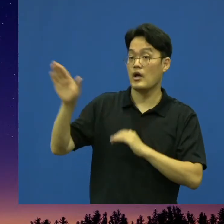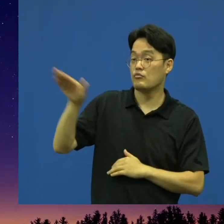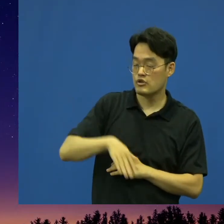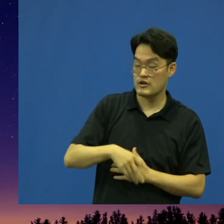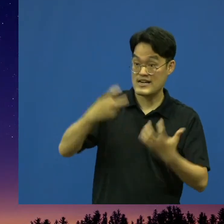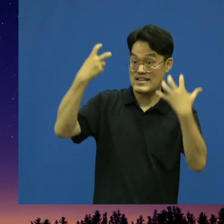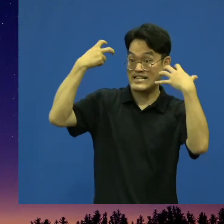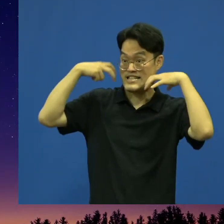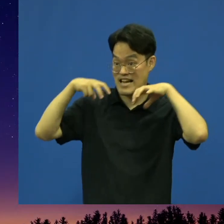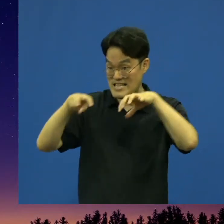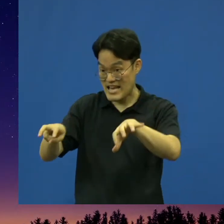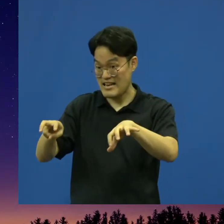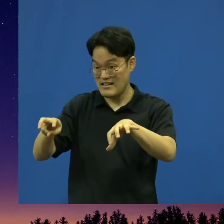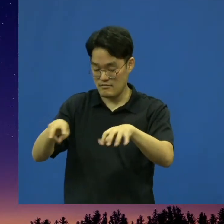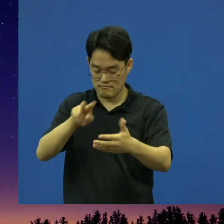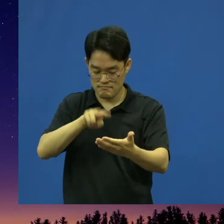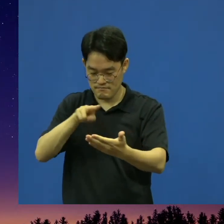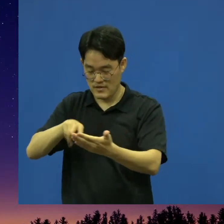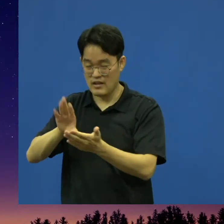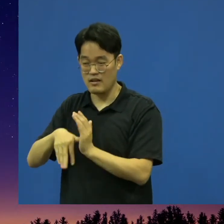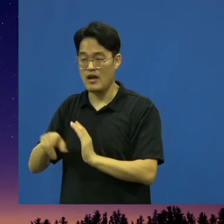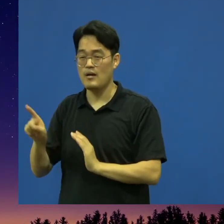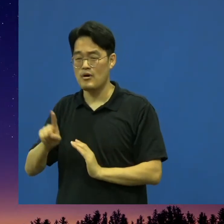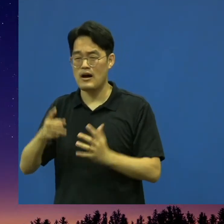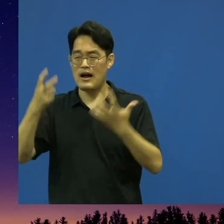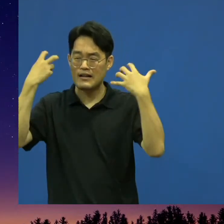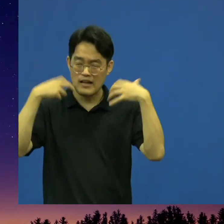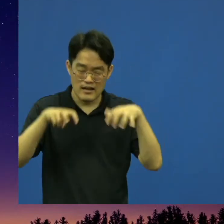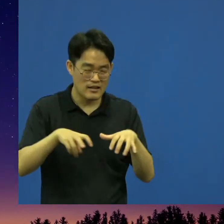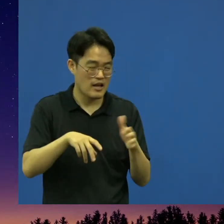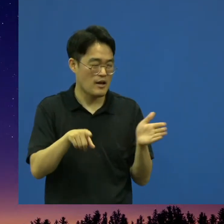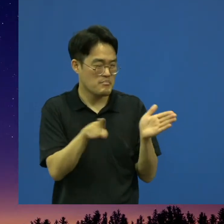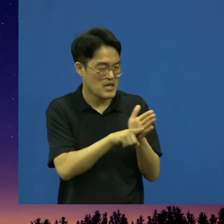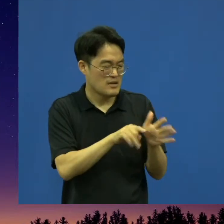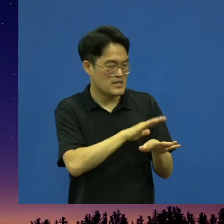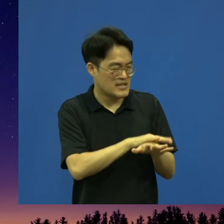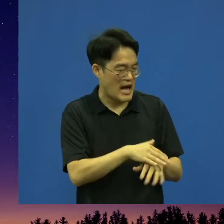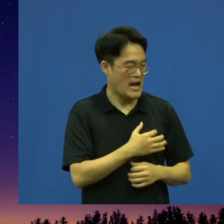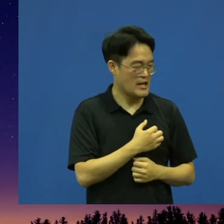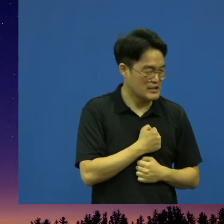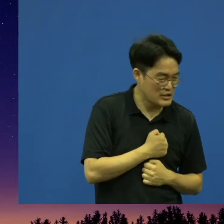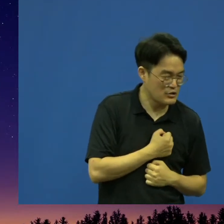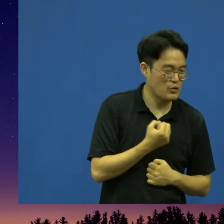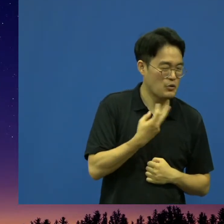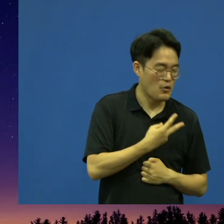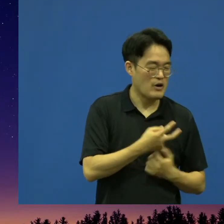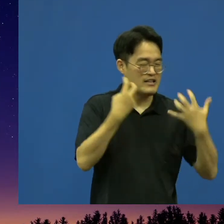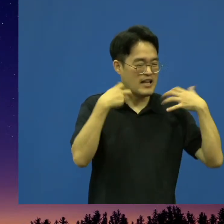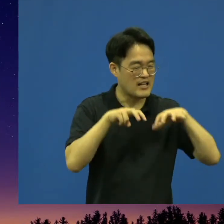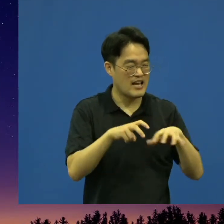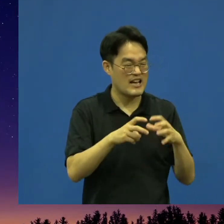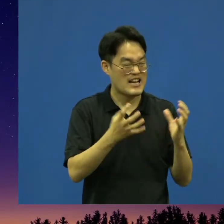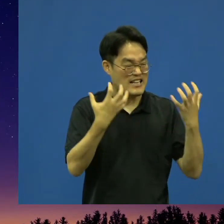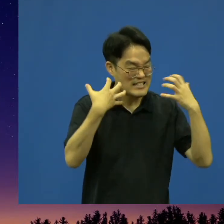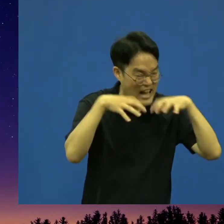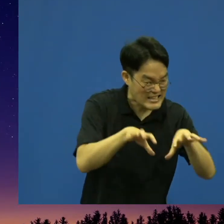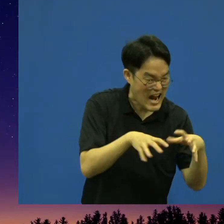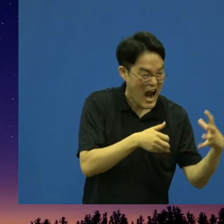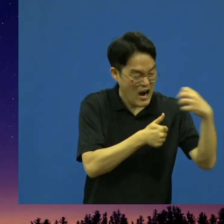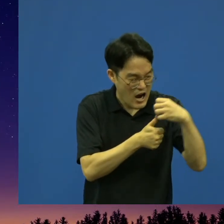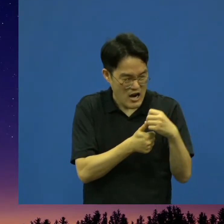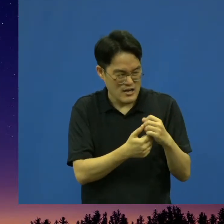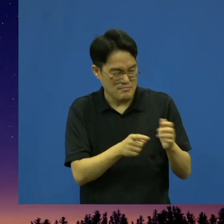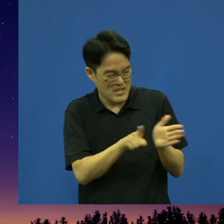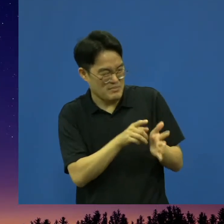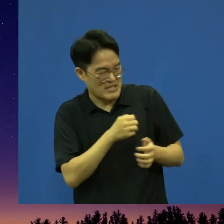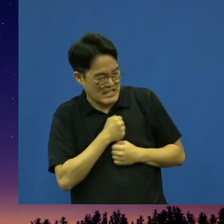다니엘이 그 고통하면서도 믿음을 신실하게 지킨 게 우리 늘 다니엘서 하면 떠오르지만, 사실은